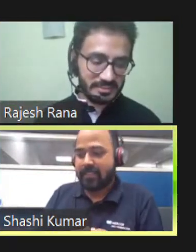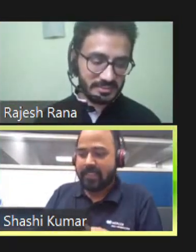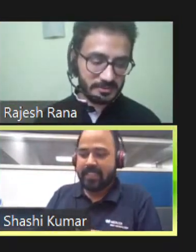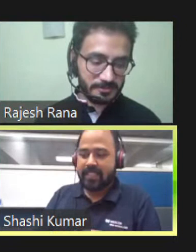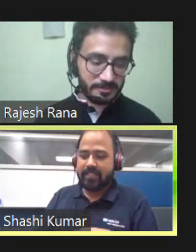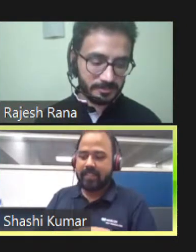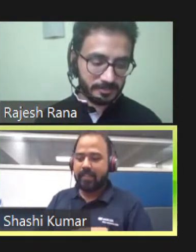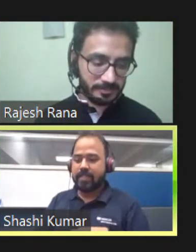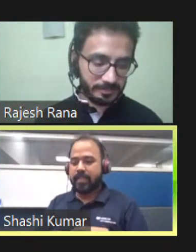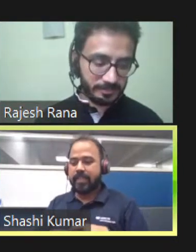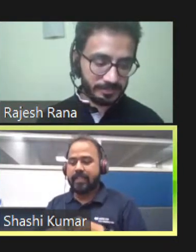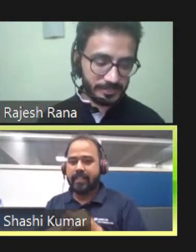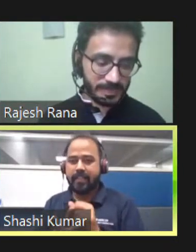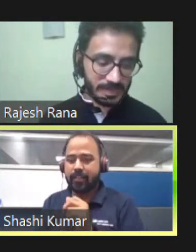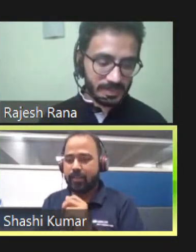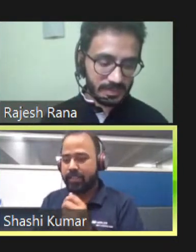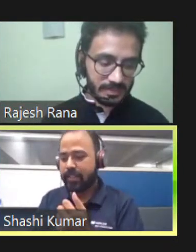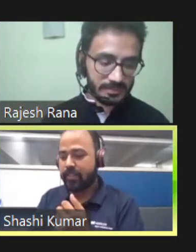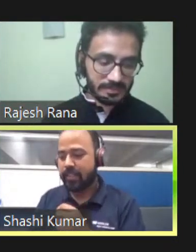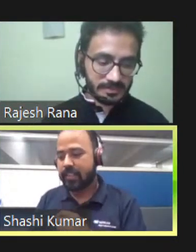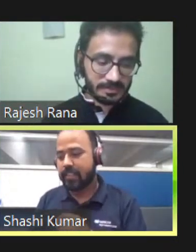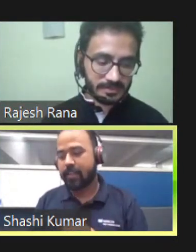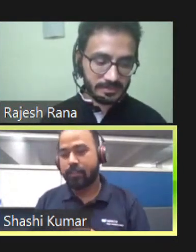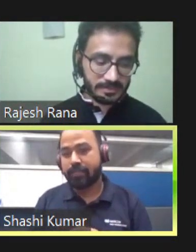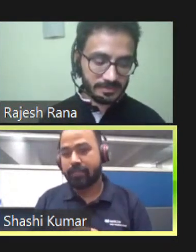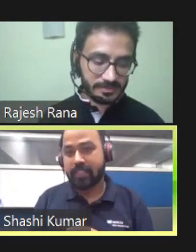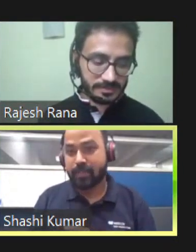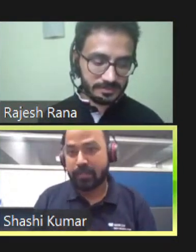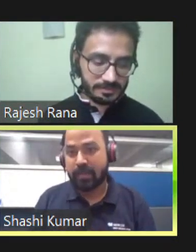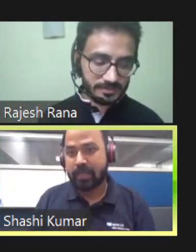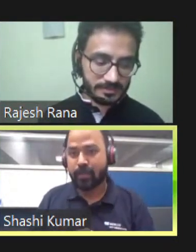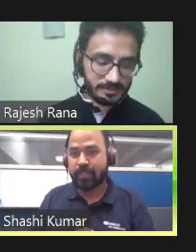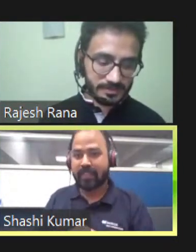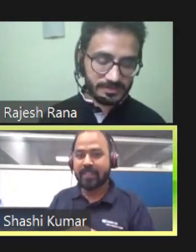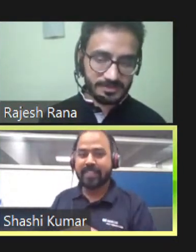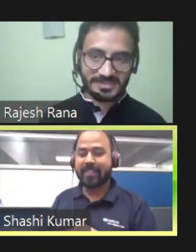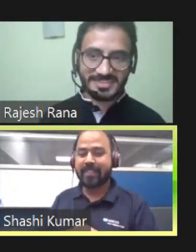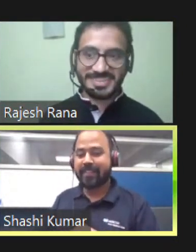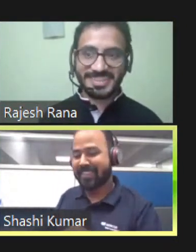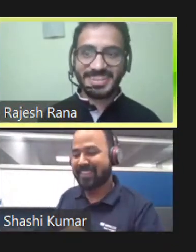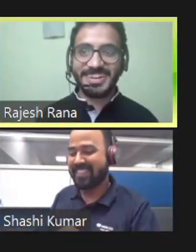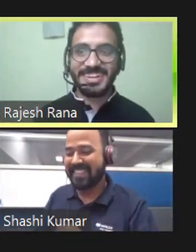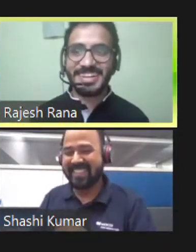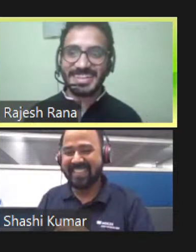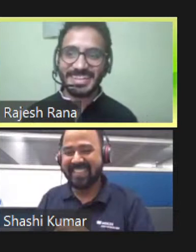यस जनन साइन नेम सबके लिए है. क्वेश्चन यू कैन आस्क आलोक फर्स्ट. उससे पहले मेरे क्वेश्चन का आंसर.